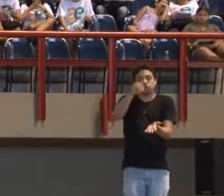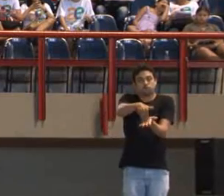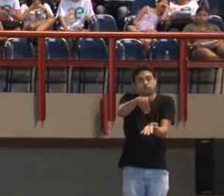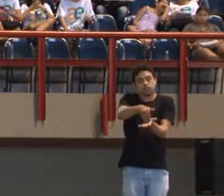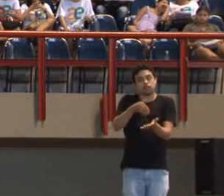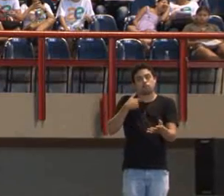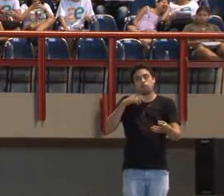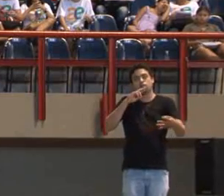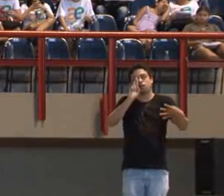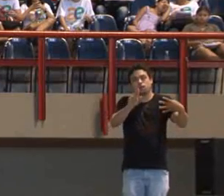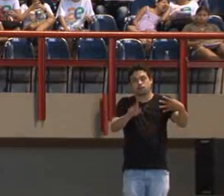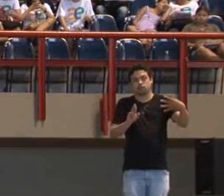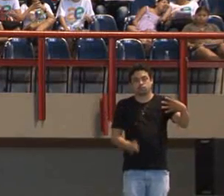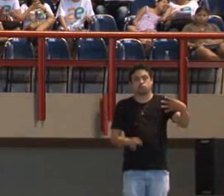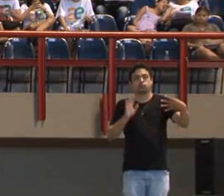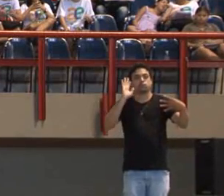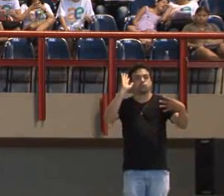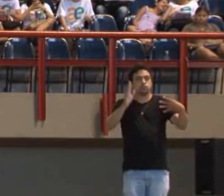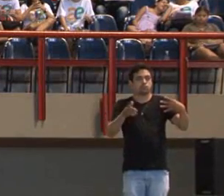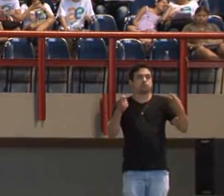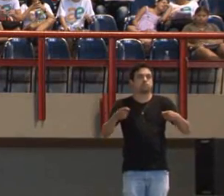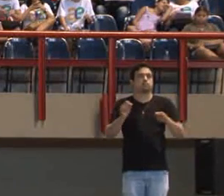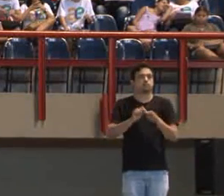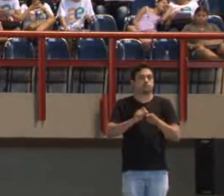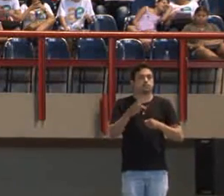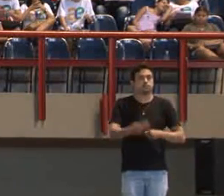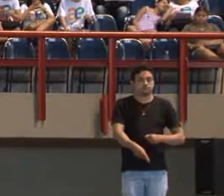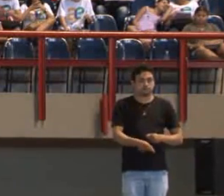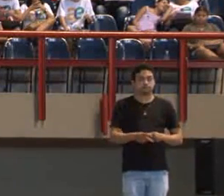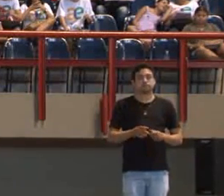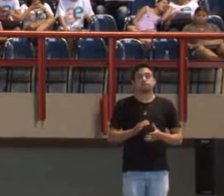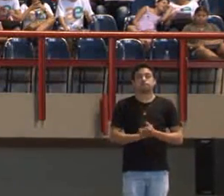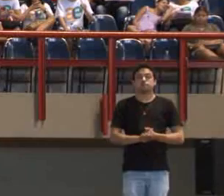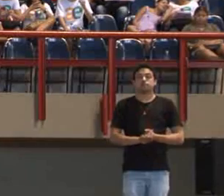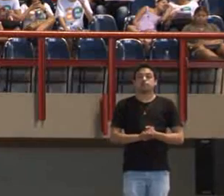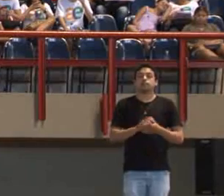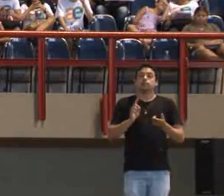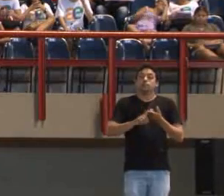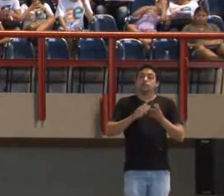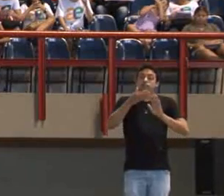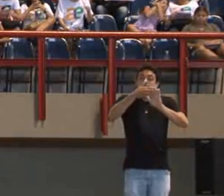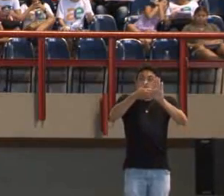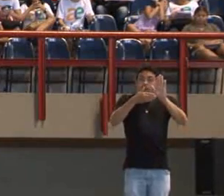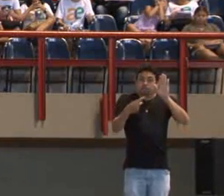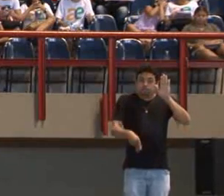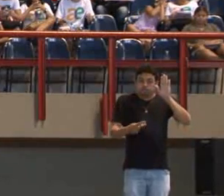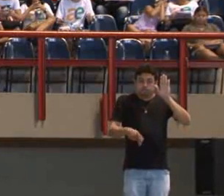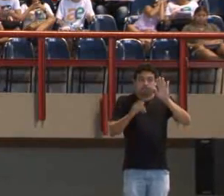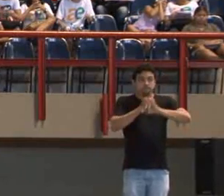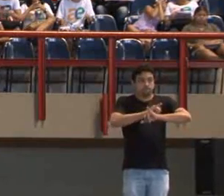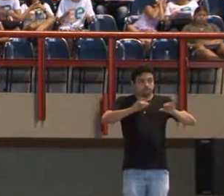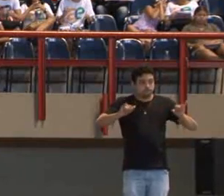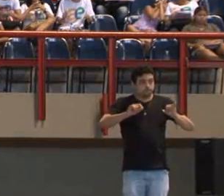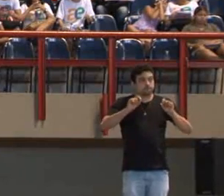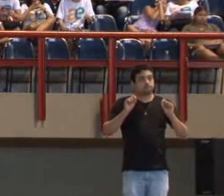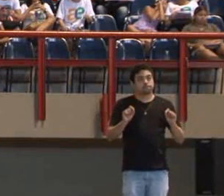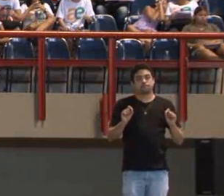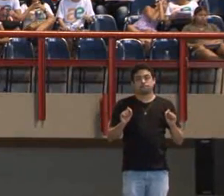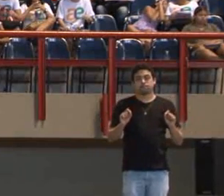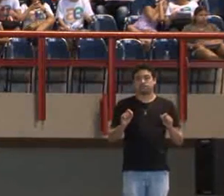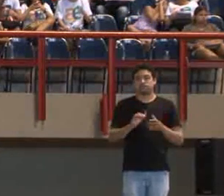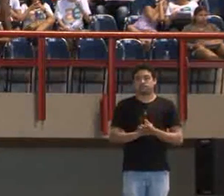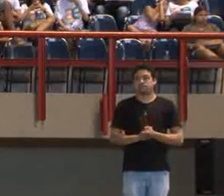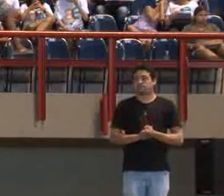aula resolvendo. Isso aí é indiscutível que tem que ser feito. A propósito disso, quero logo dar um recado.